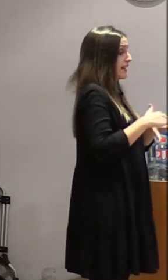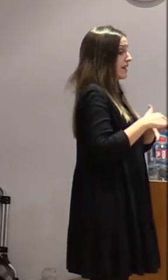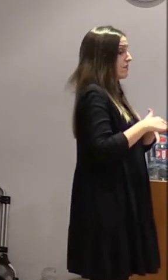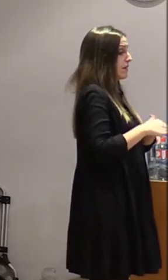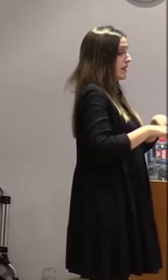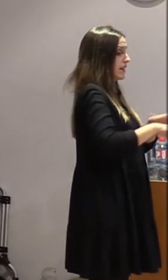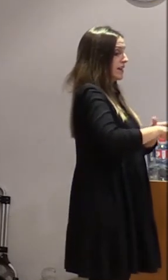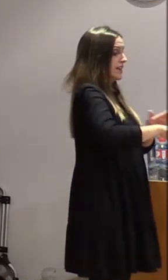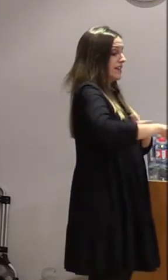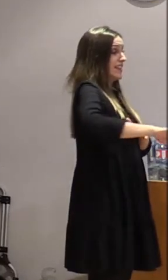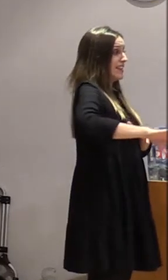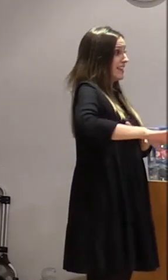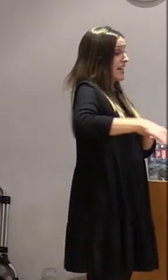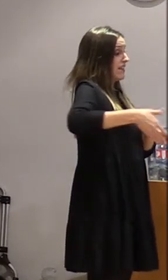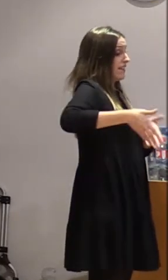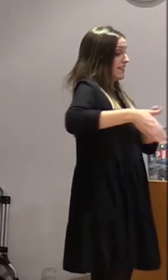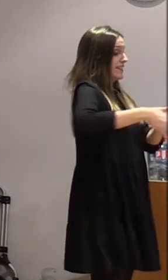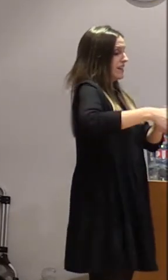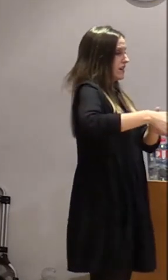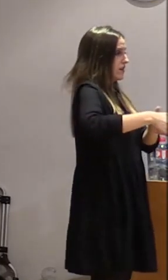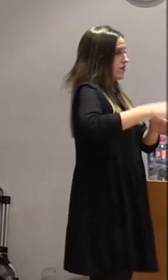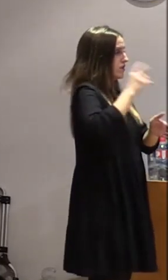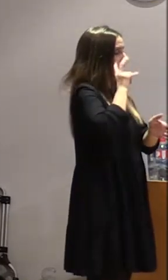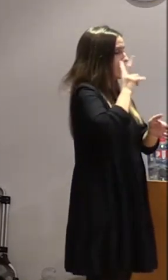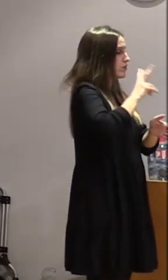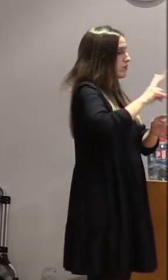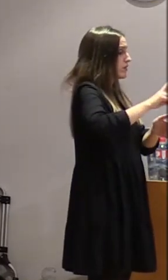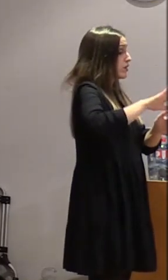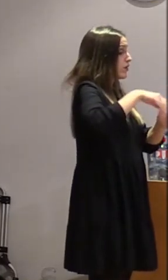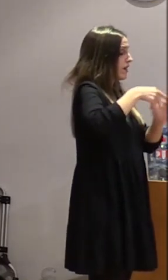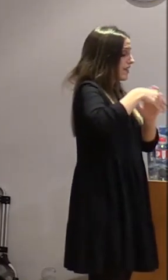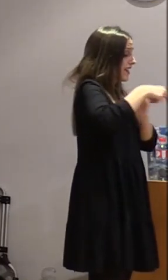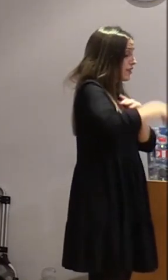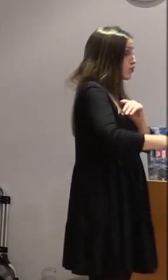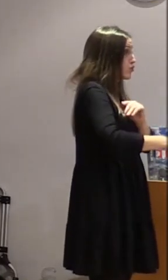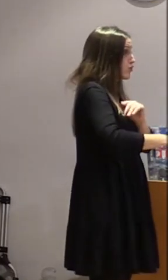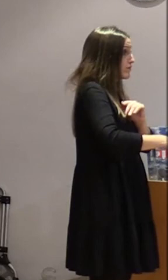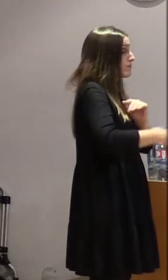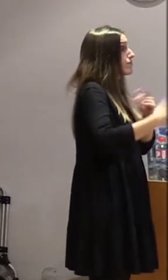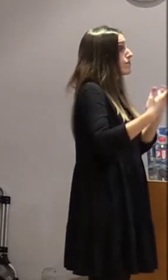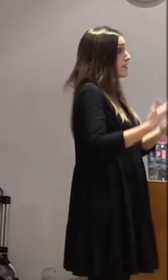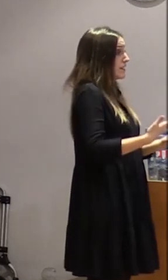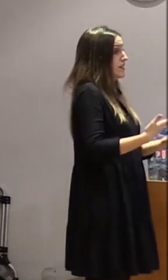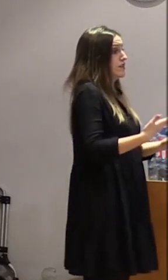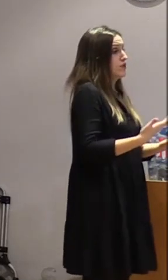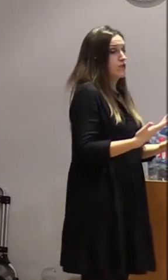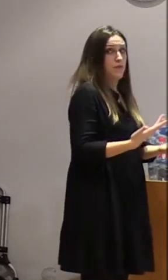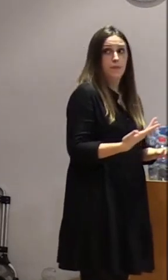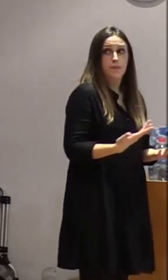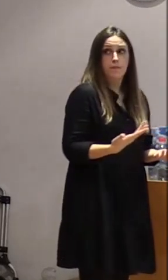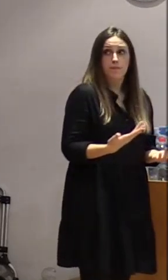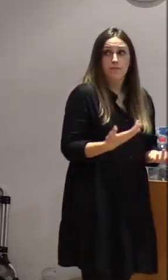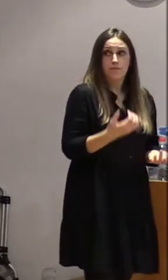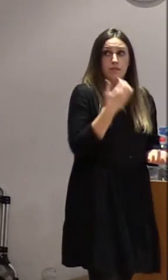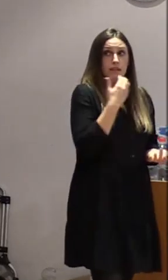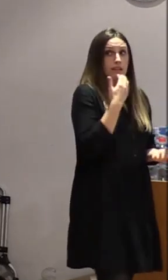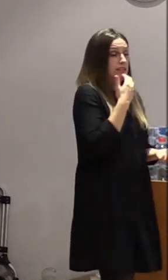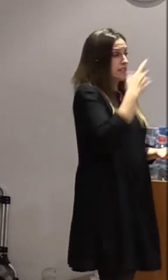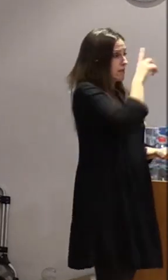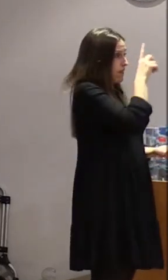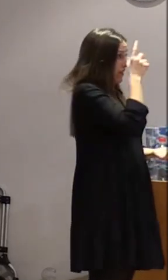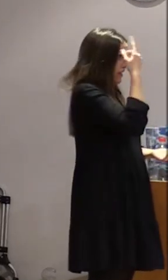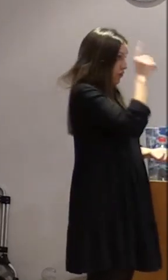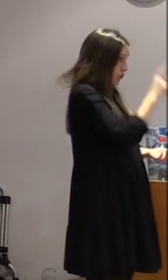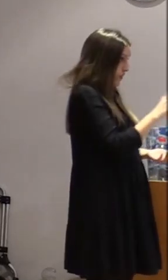izquierda del río, es decir, que estamos mirando hacia el sur. De hecho, si conocéis Madrid, que lo